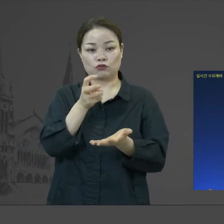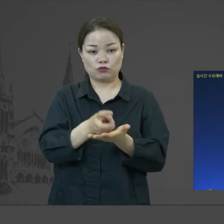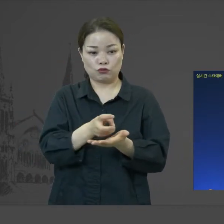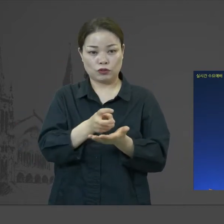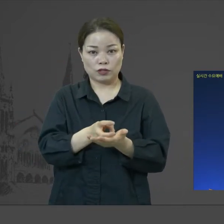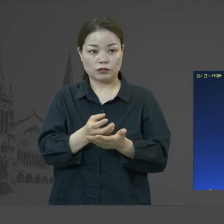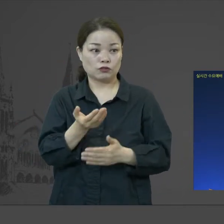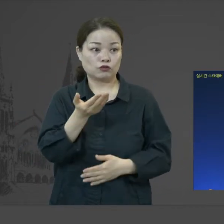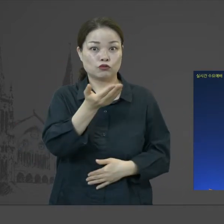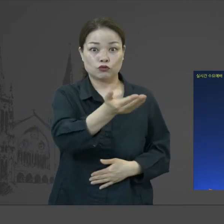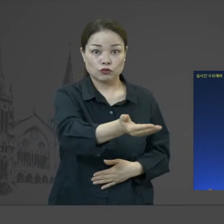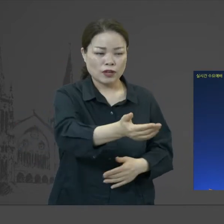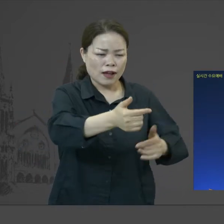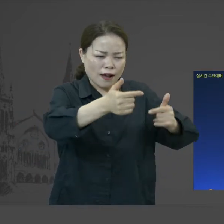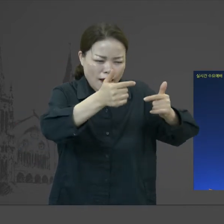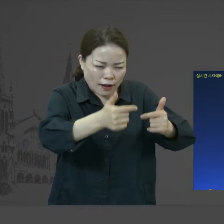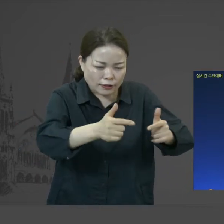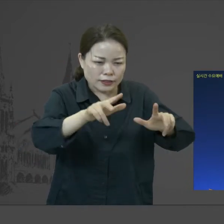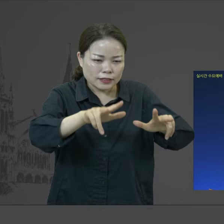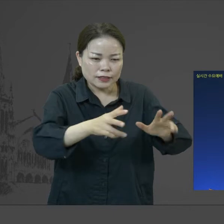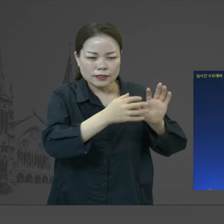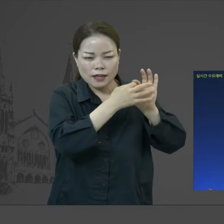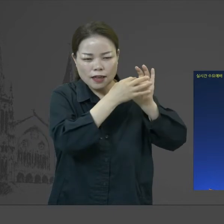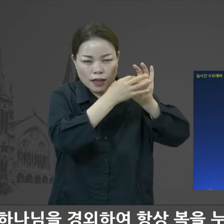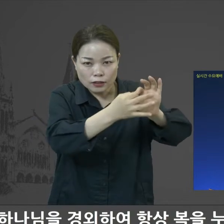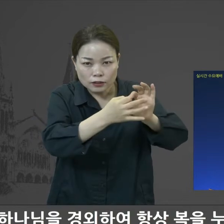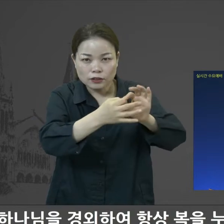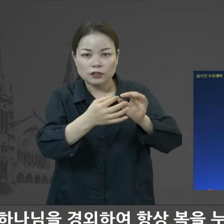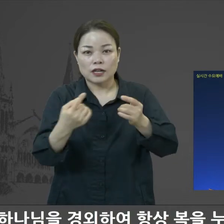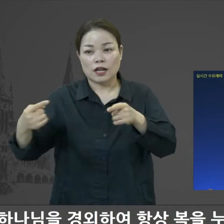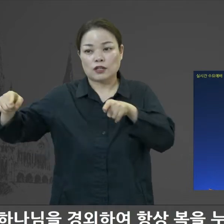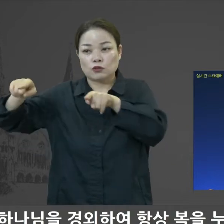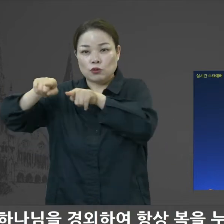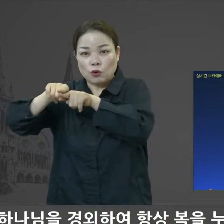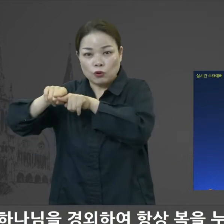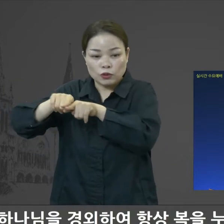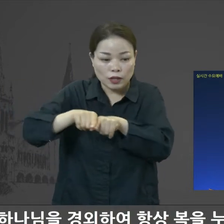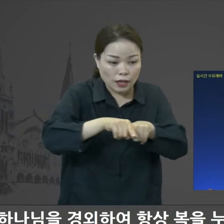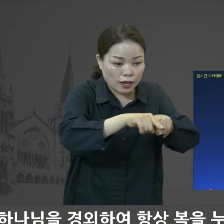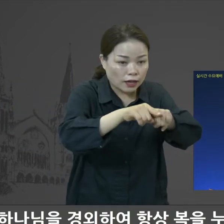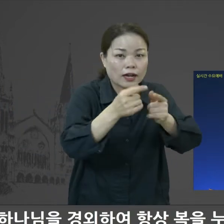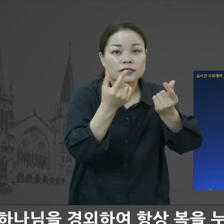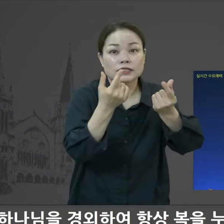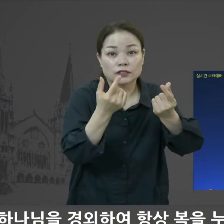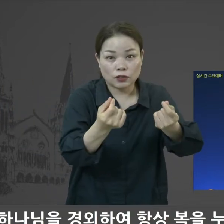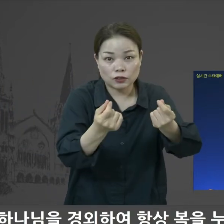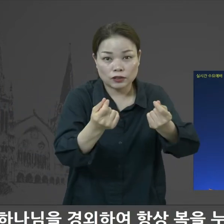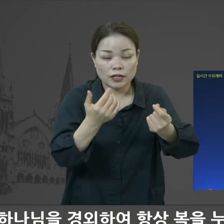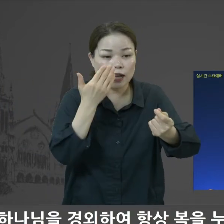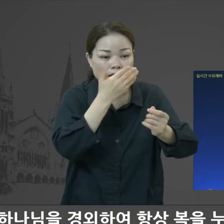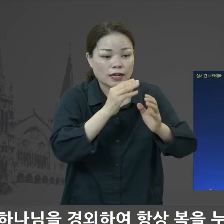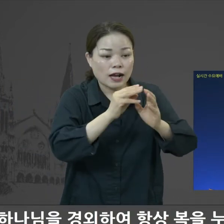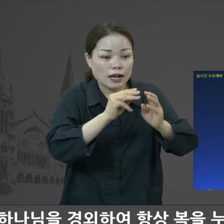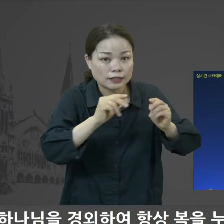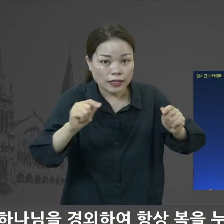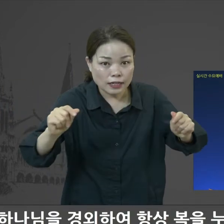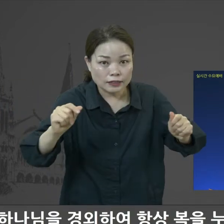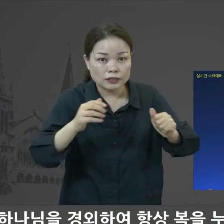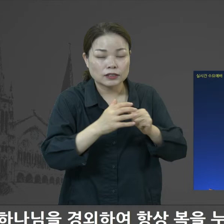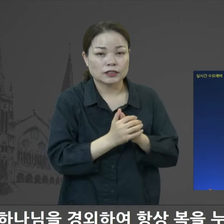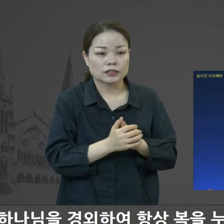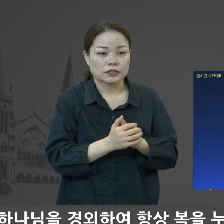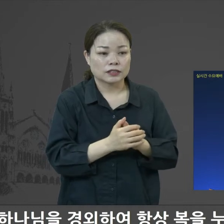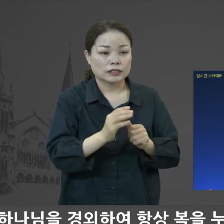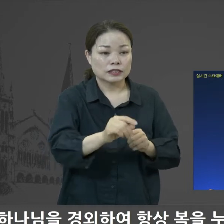것입니다. 항상 지금과 같이 내가 너희와 동행하는 이 걸음처럼 이 가나안 땅의 모압 평지까지